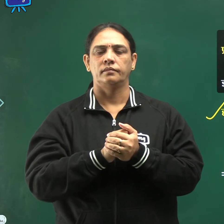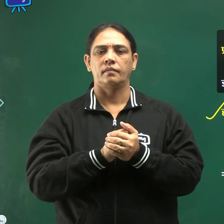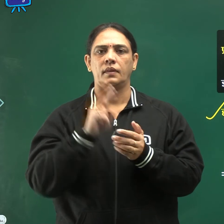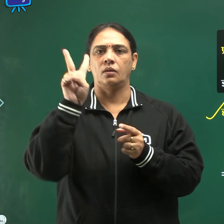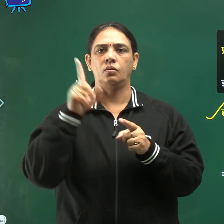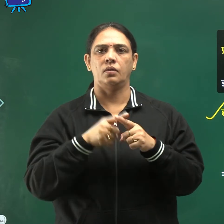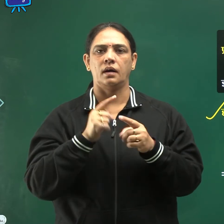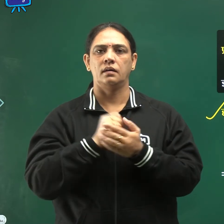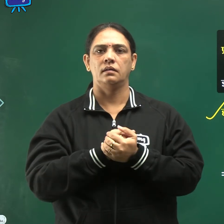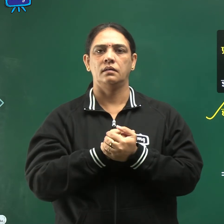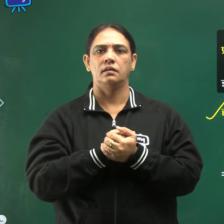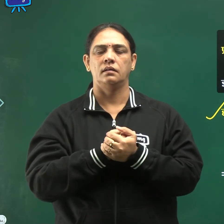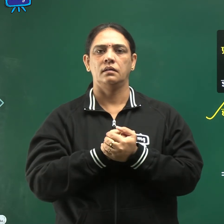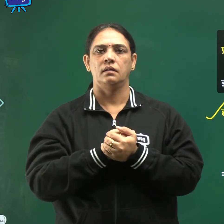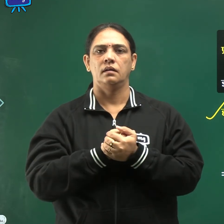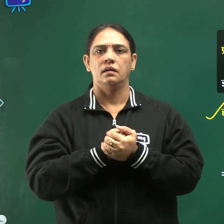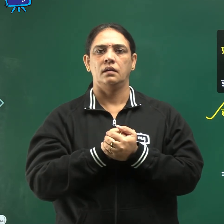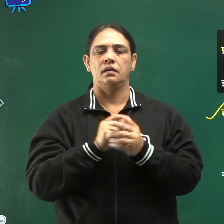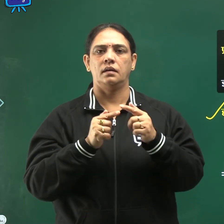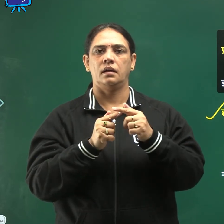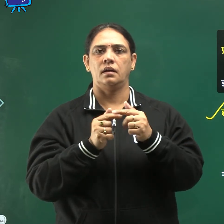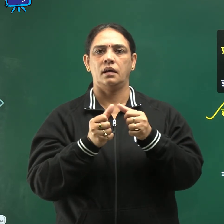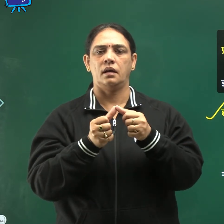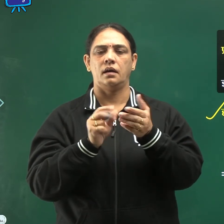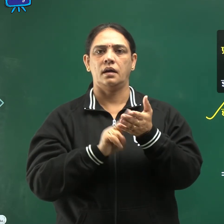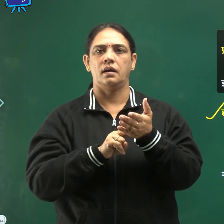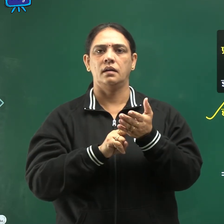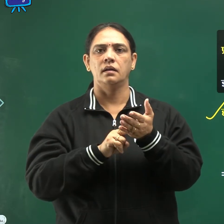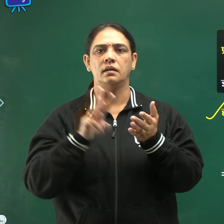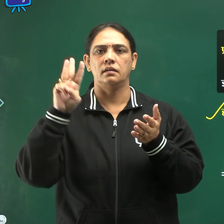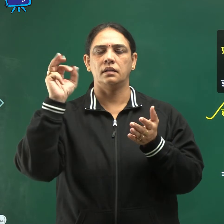2 गुणा टेन 30 डिग्री